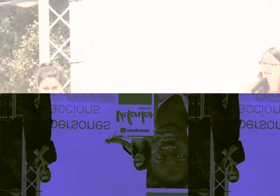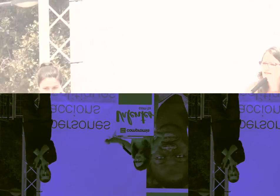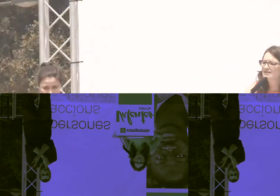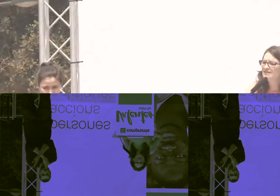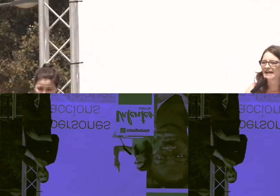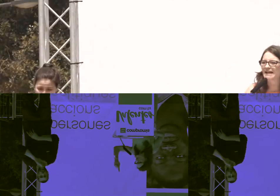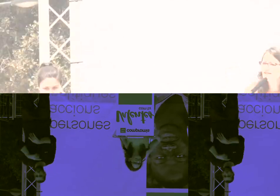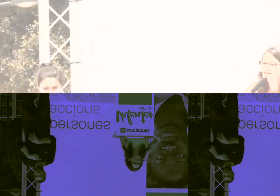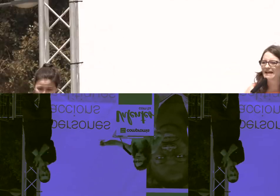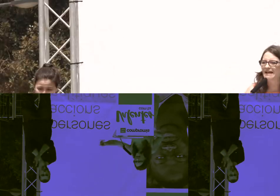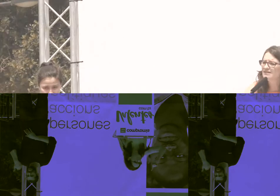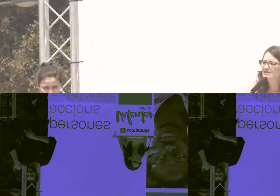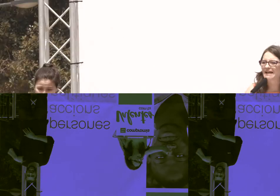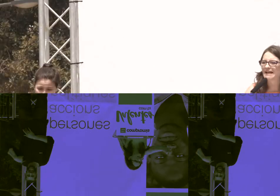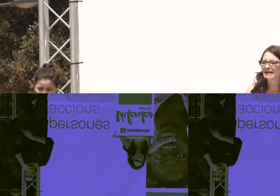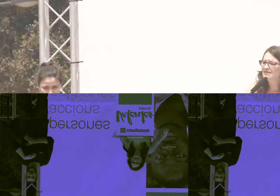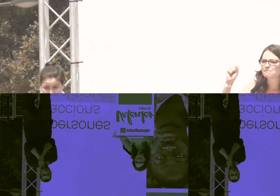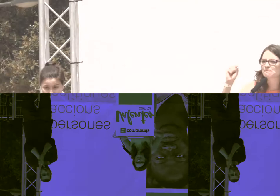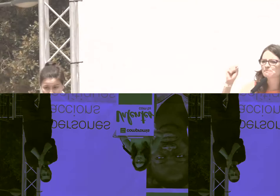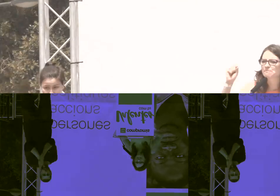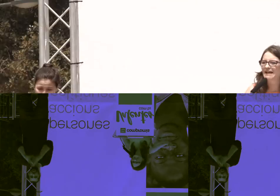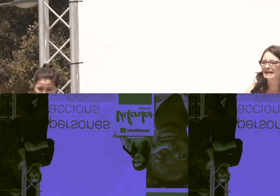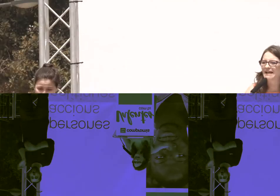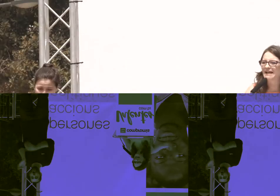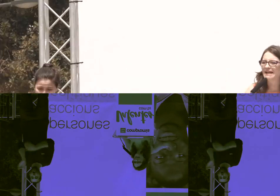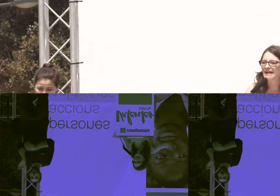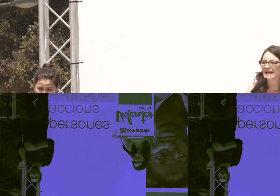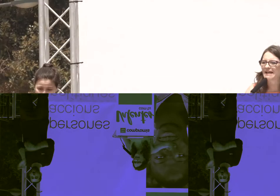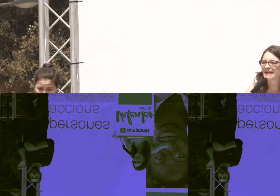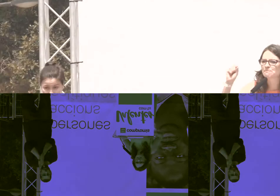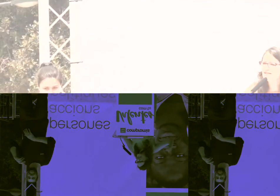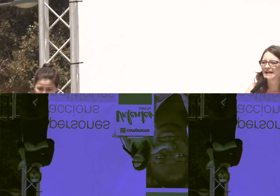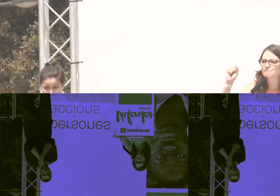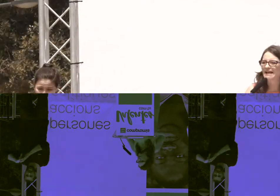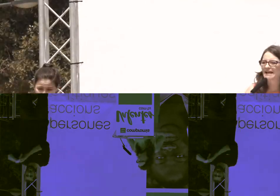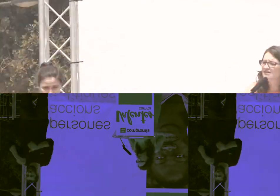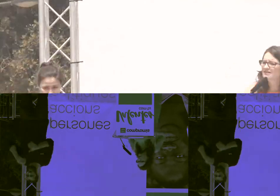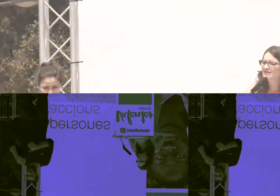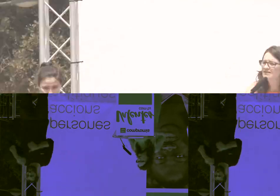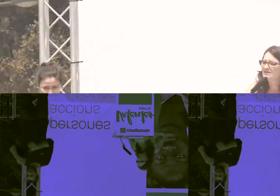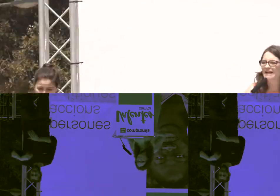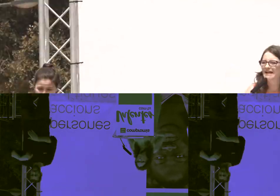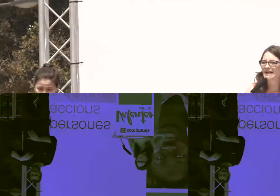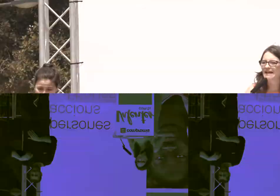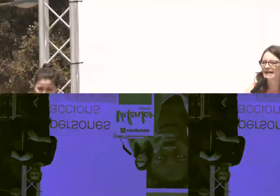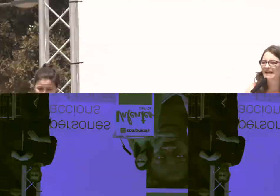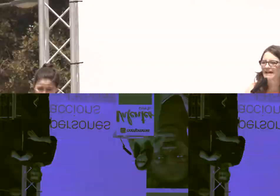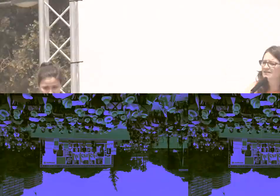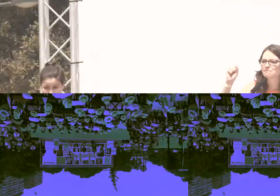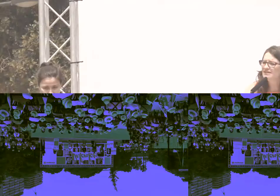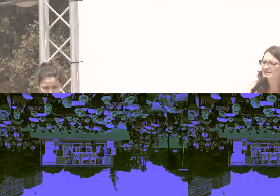socials mentre li paguen a Florentino Pérez per el desastre de Castor més de 1.700 milions d'euros.